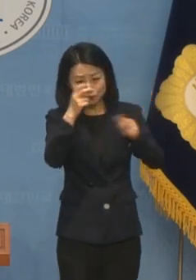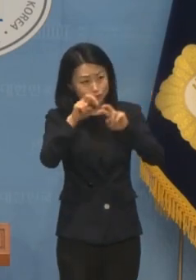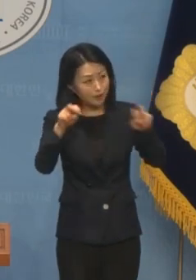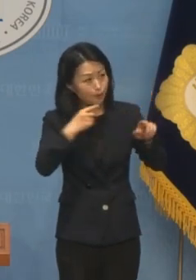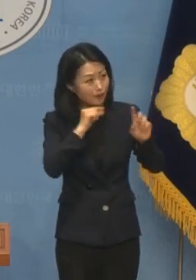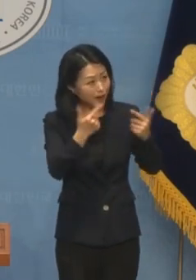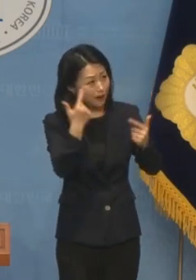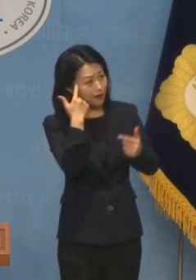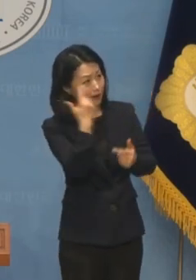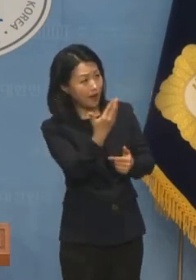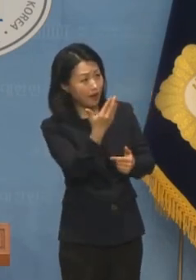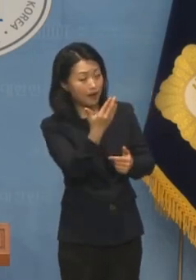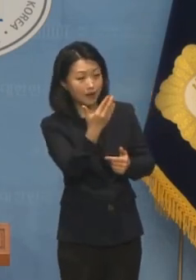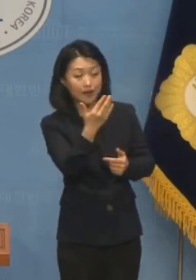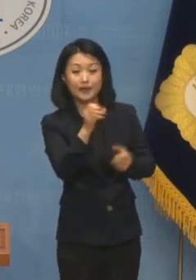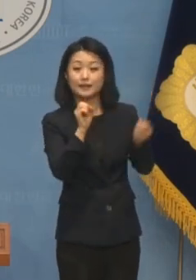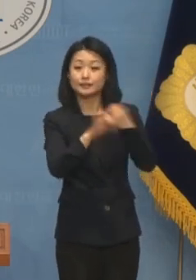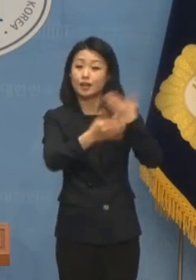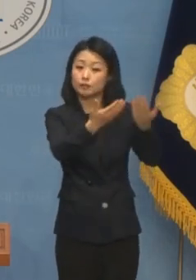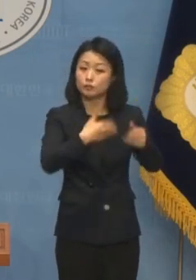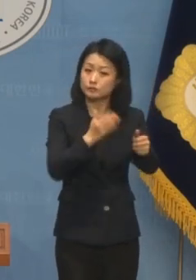윤석열 대통령은 답하십시오.